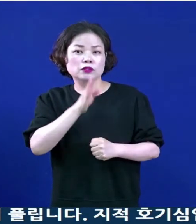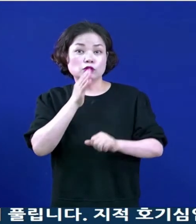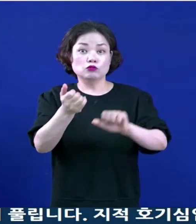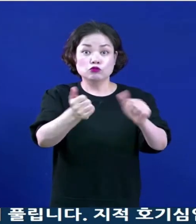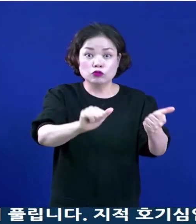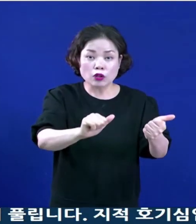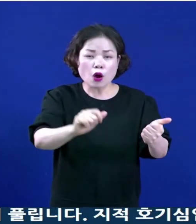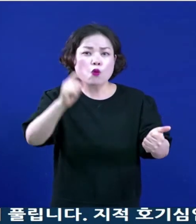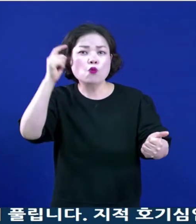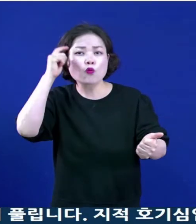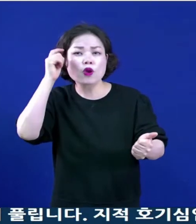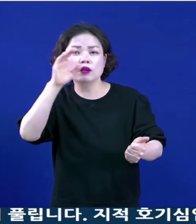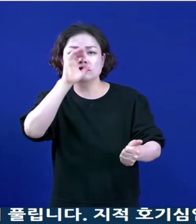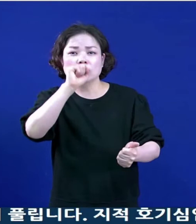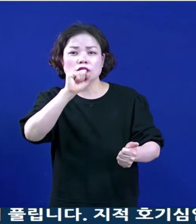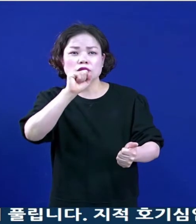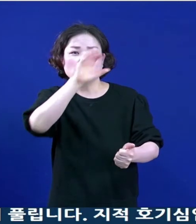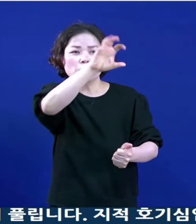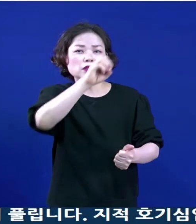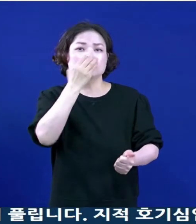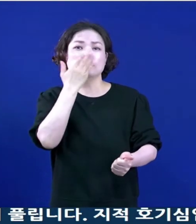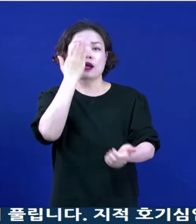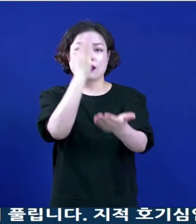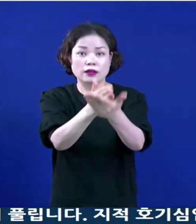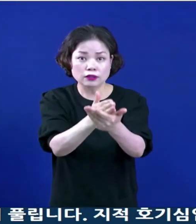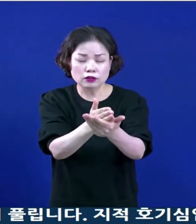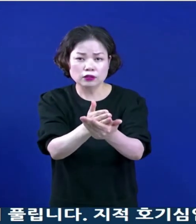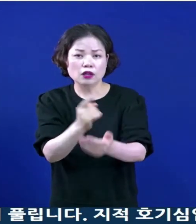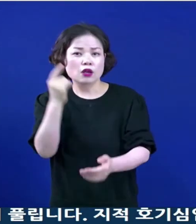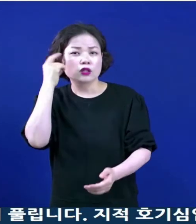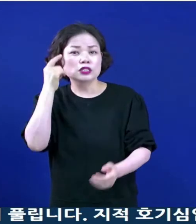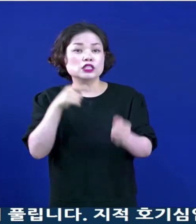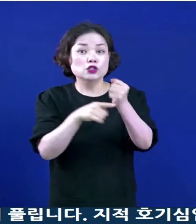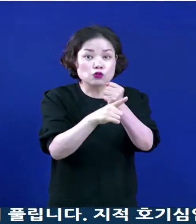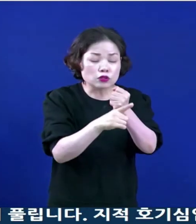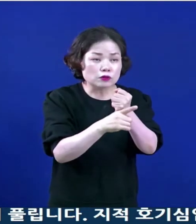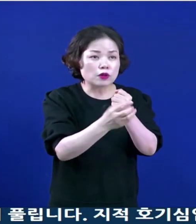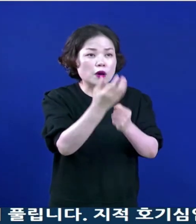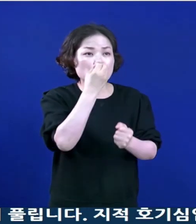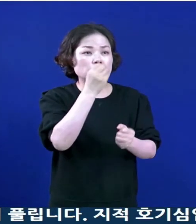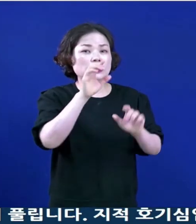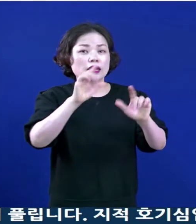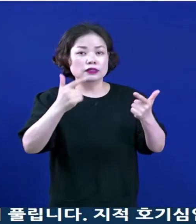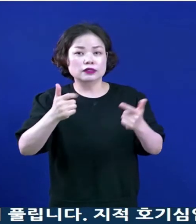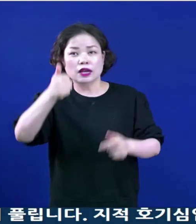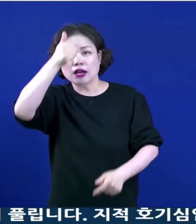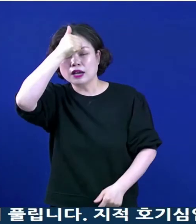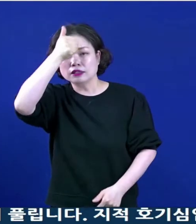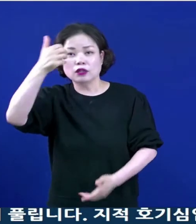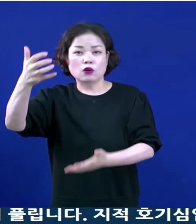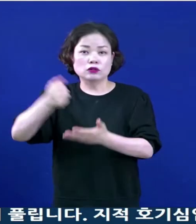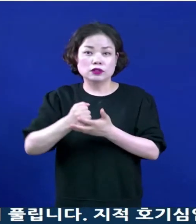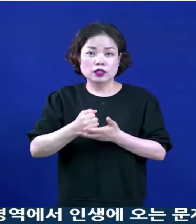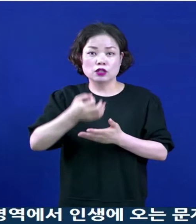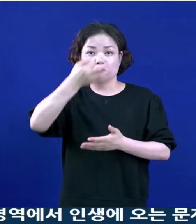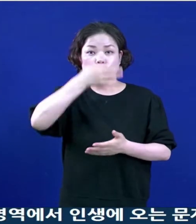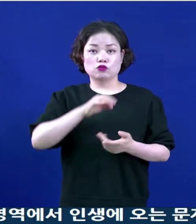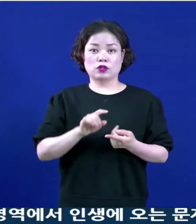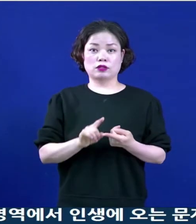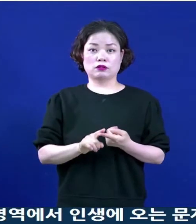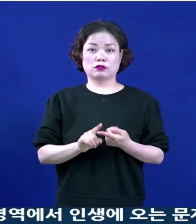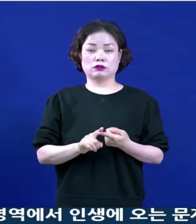말씀하셨지 왜 선악과를 따먹으면 안 되는지, 선악과를 따먹지 않았을 때 아담이 얻게 될 혜택과 유익에